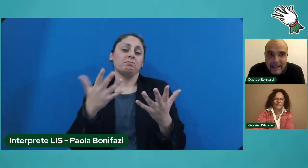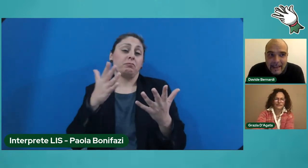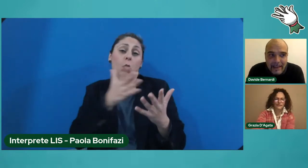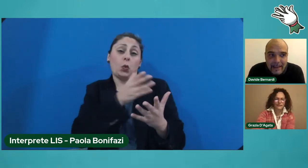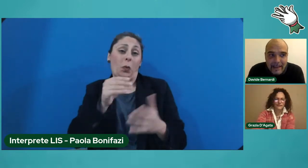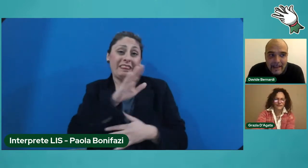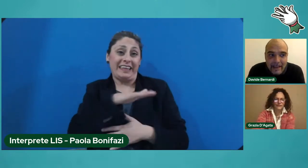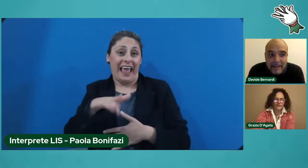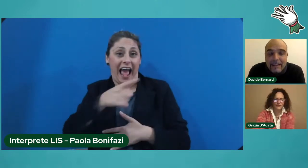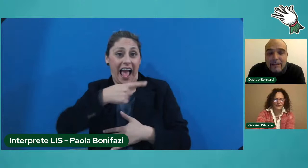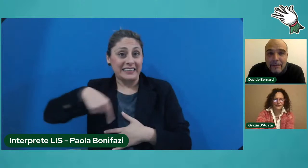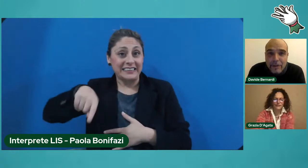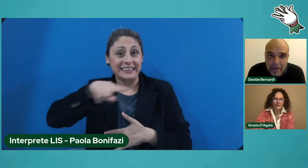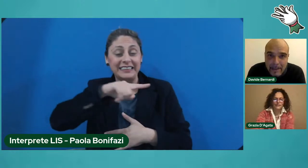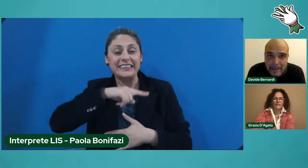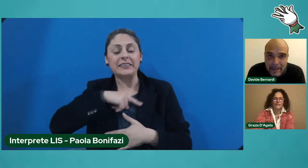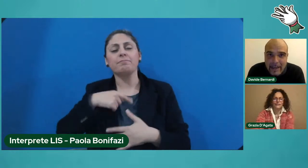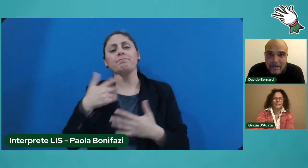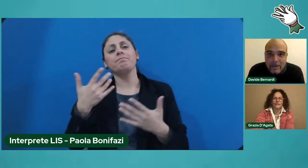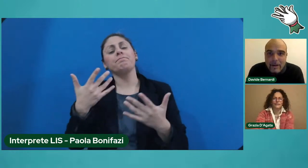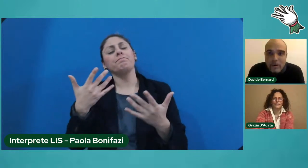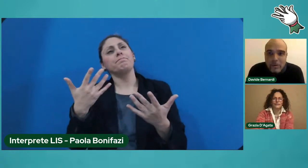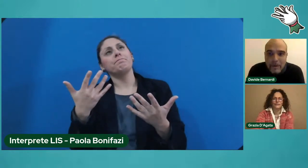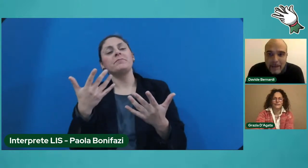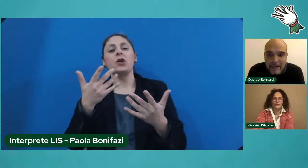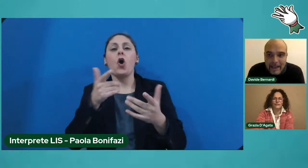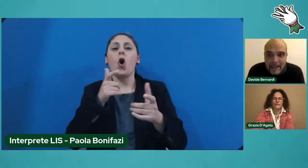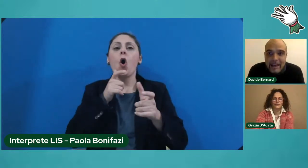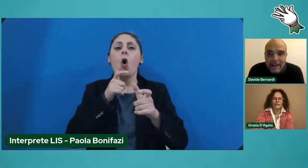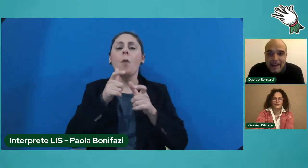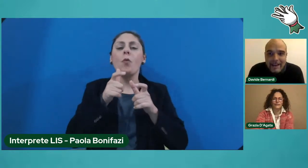che difficilmente riescono a comunicare